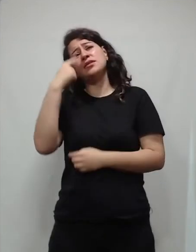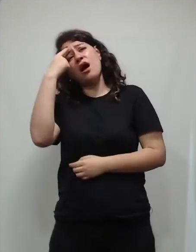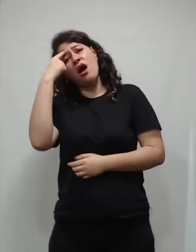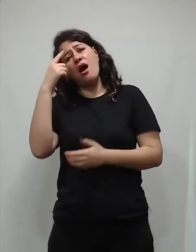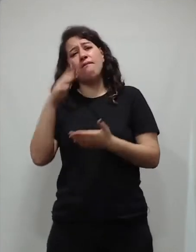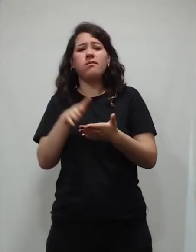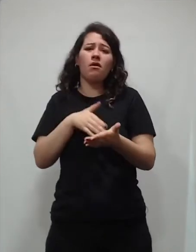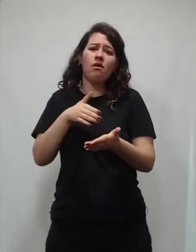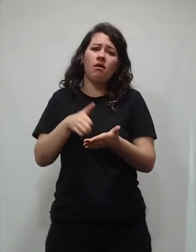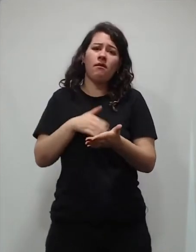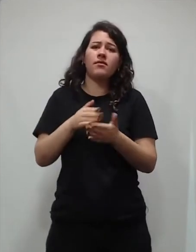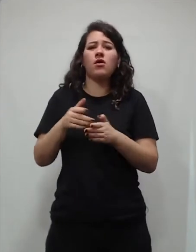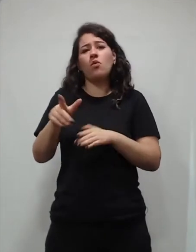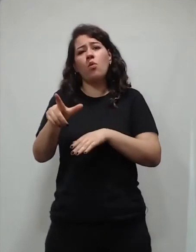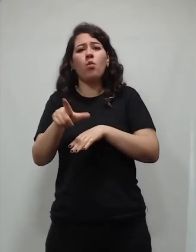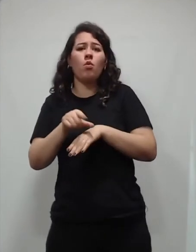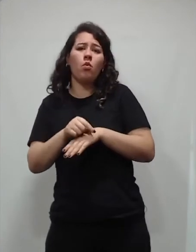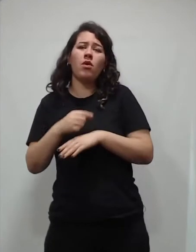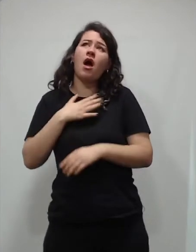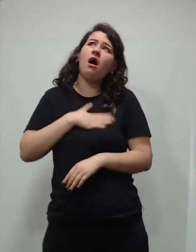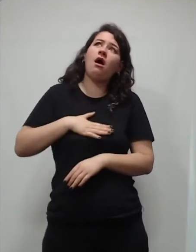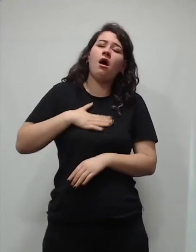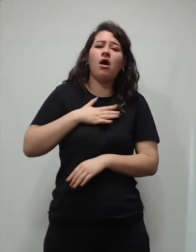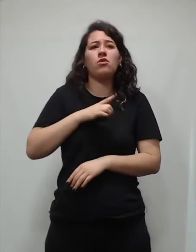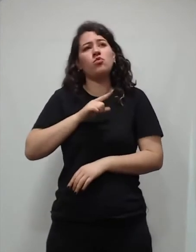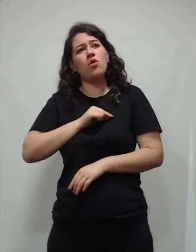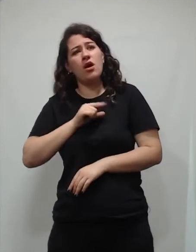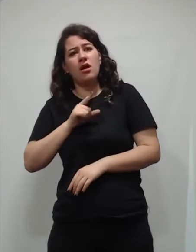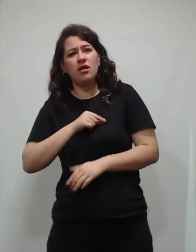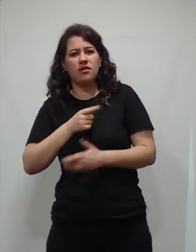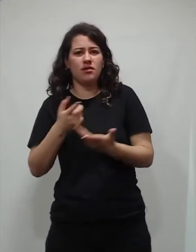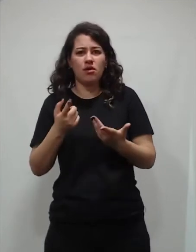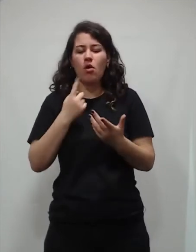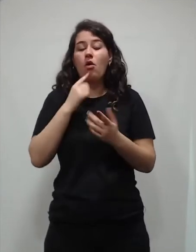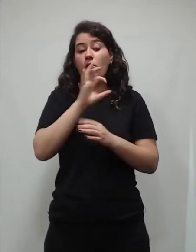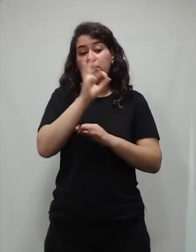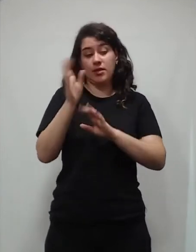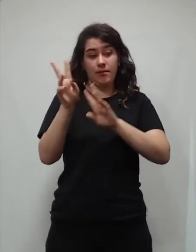supone que una pena es para que alguien pague por